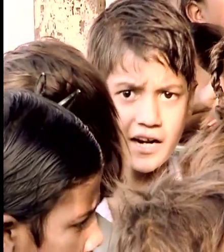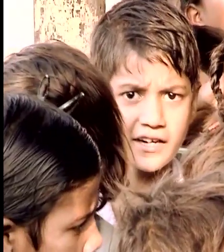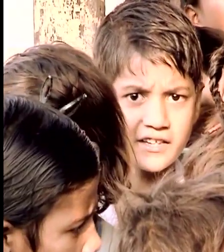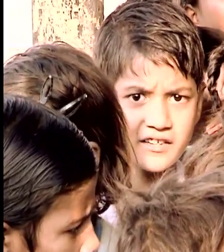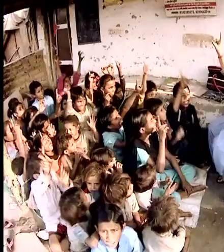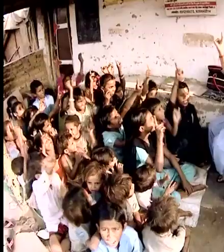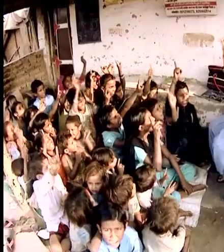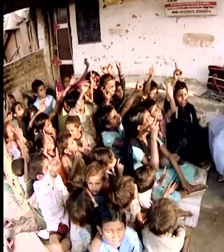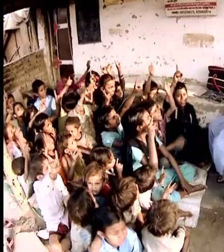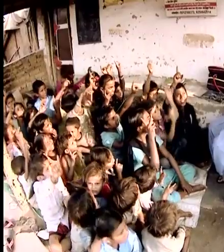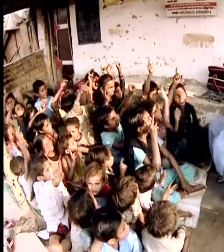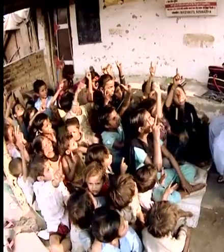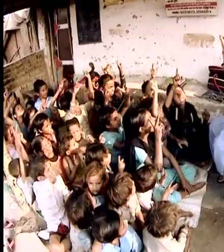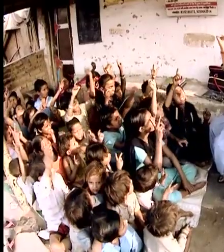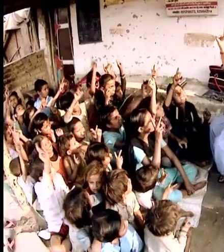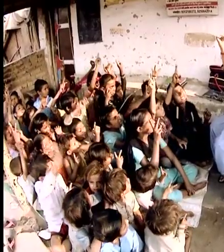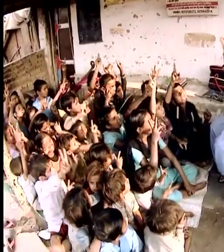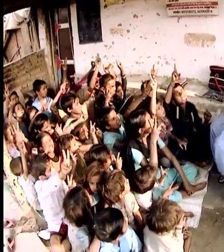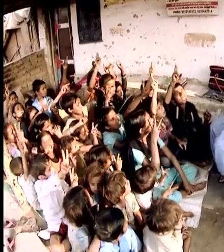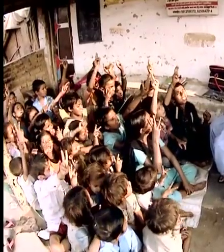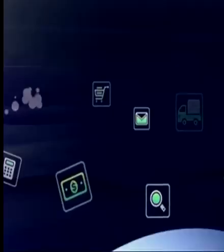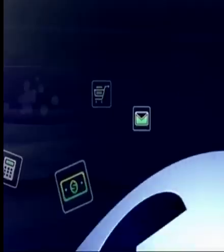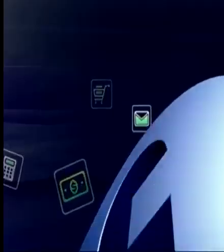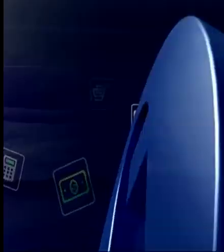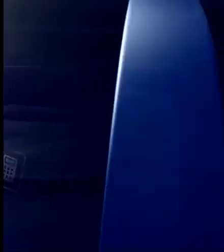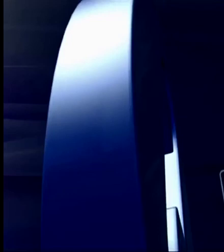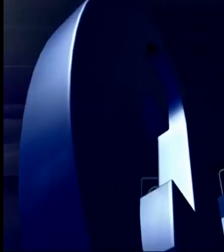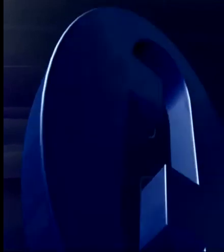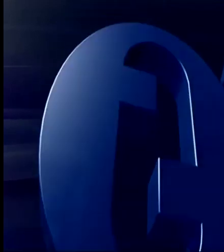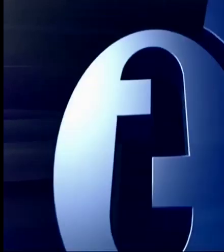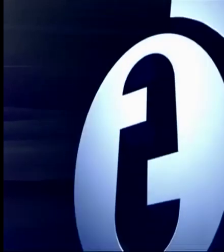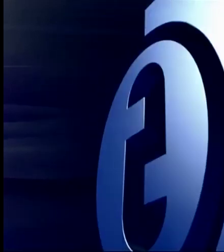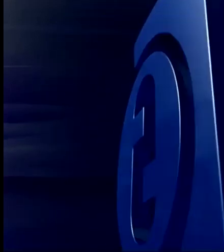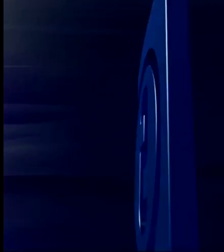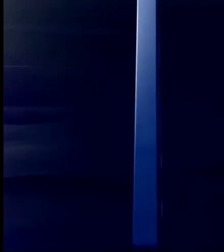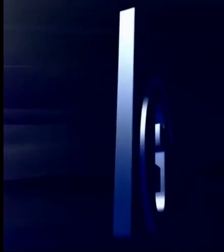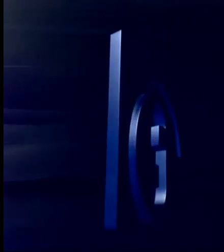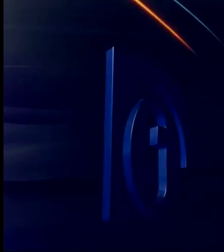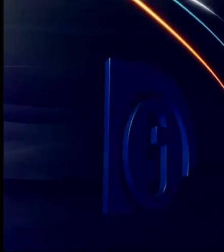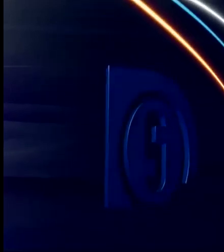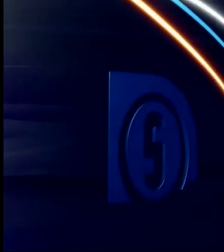के लिए एक आशा और उम्मीद है। नेशनल इंस्टीट्यूट ऑफ ओपन स्कूलिंग।